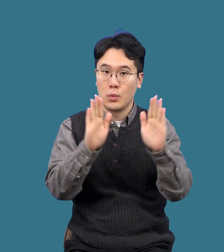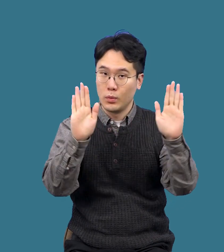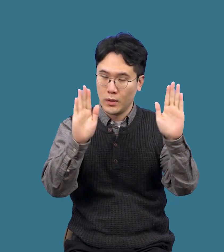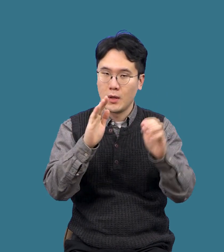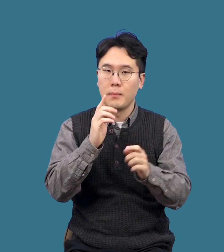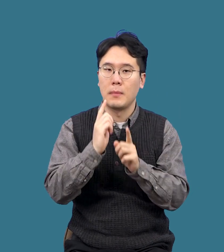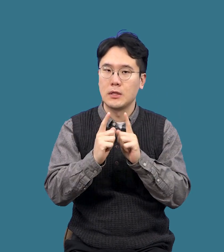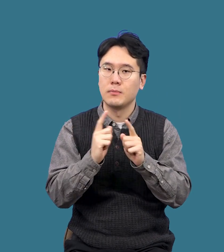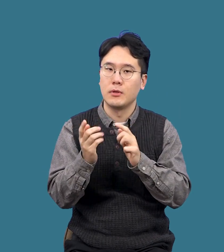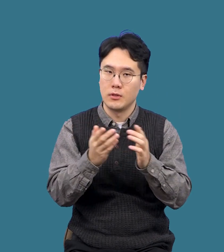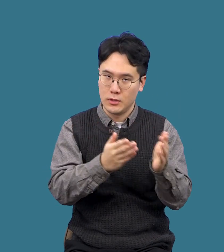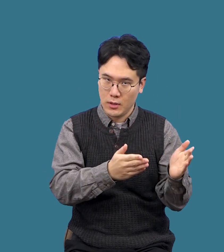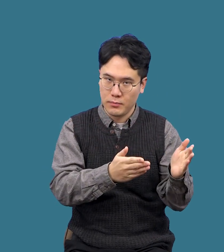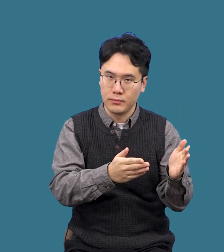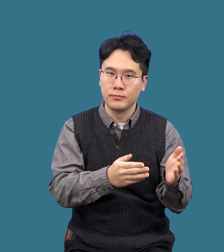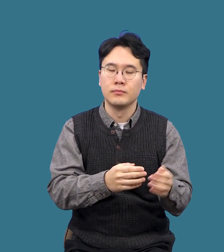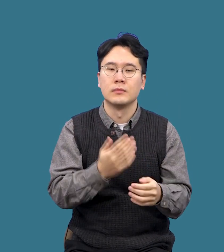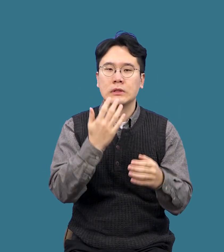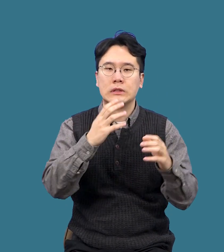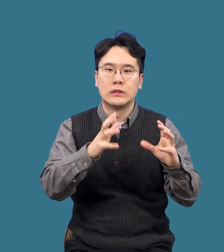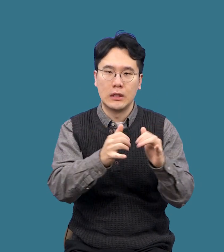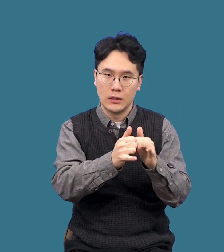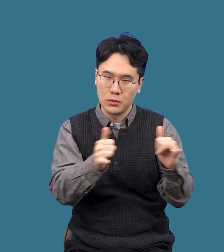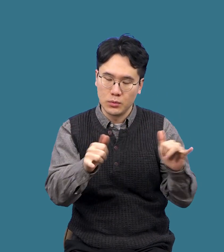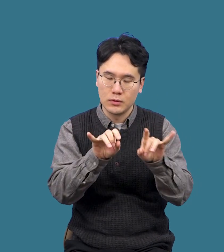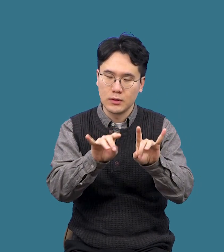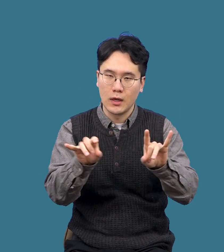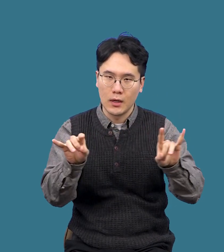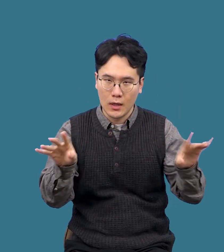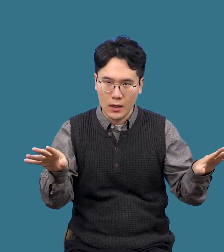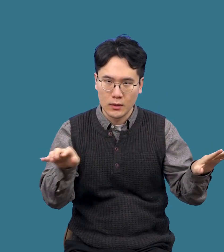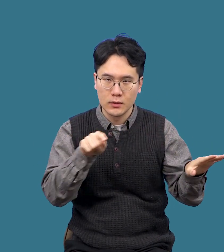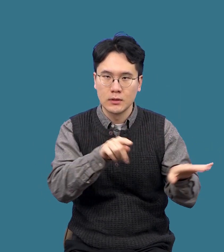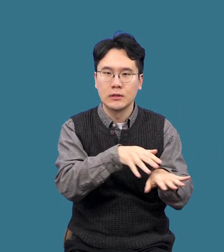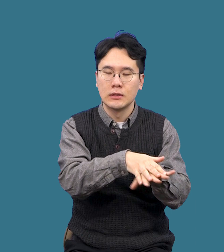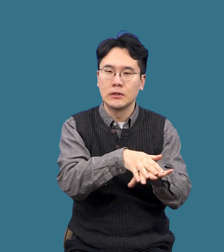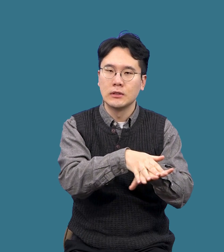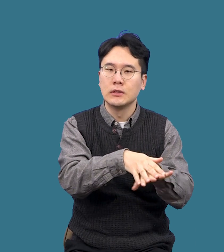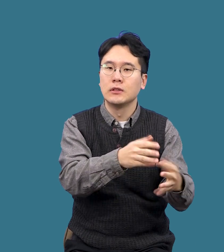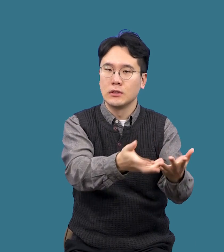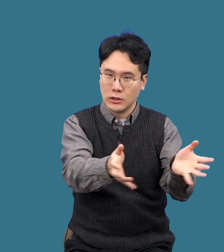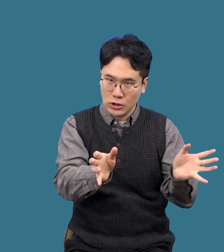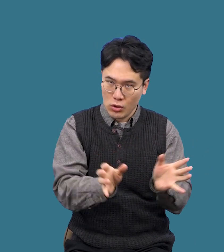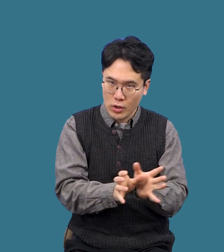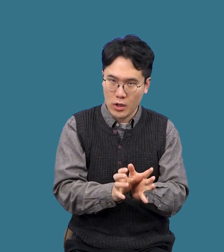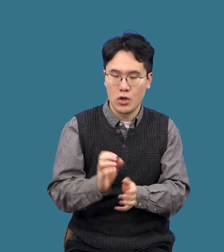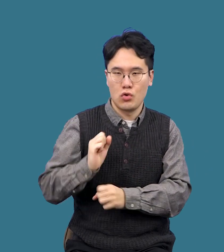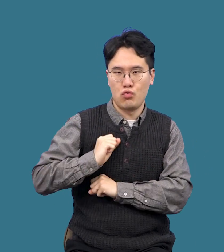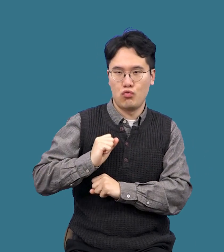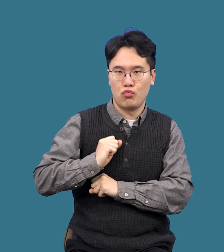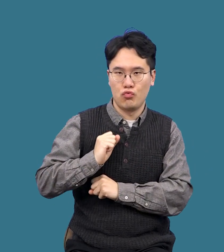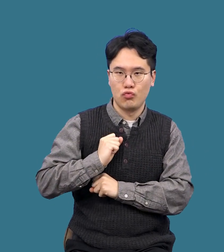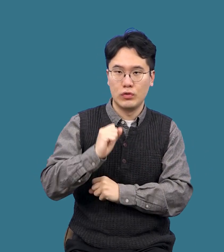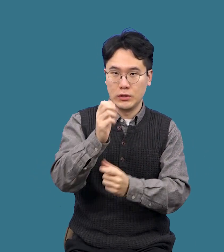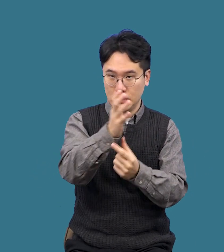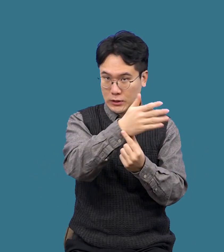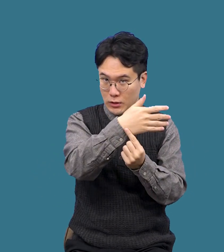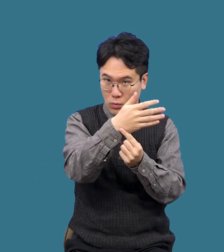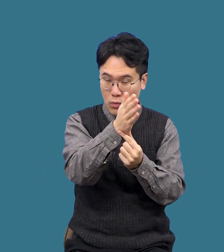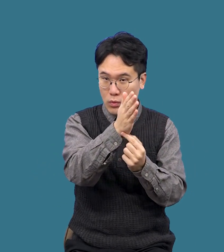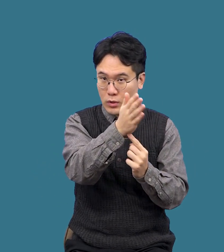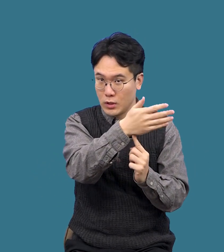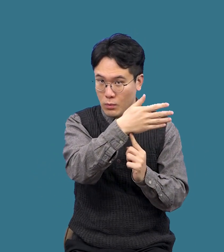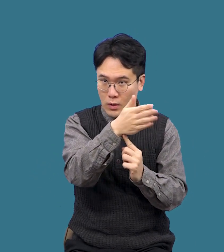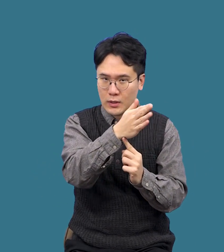이스라엘 자손은 각각 자기 진영의 군기와 자기 조상의 가문의 기호 곁에